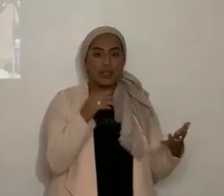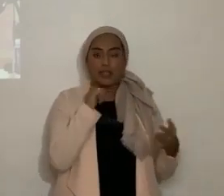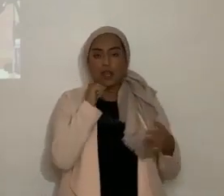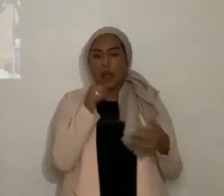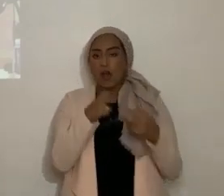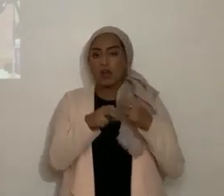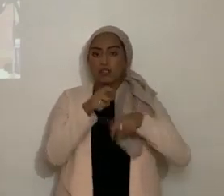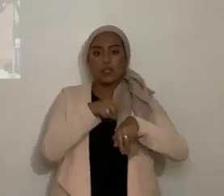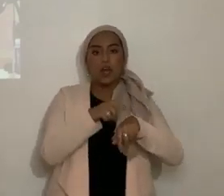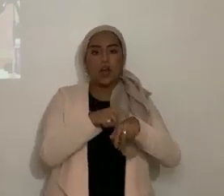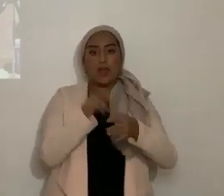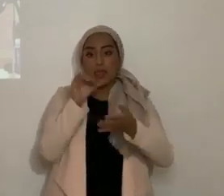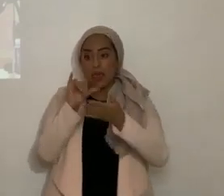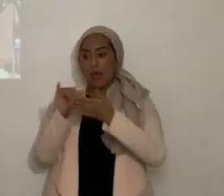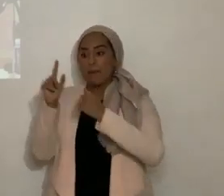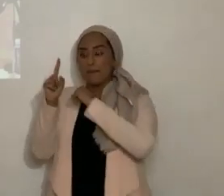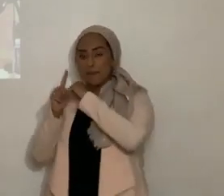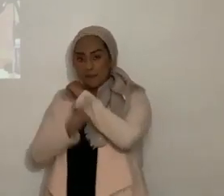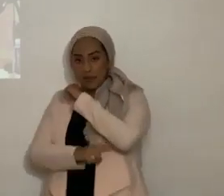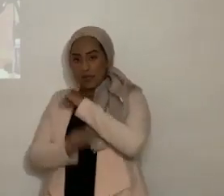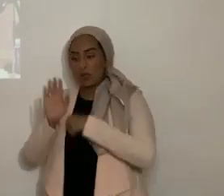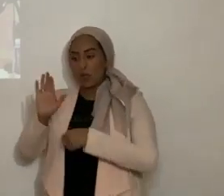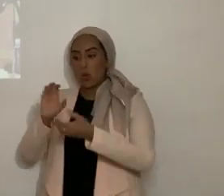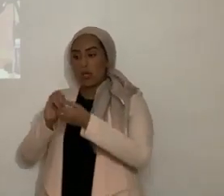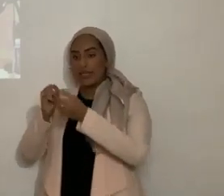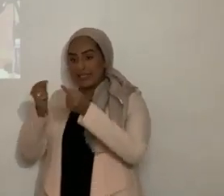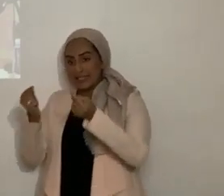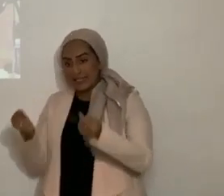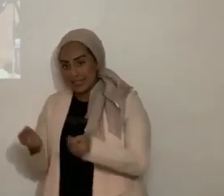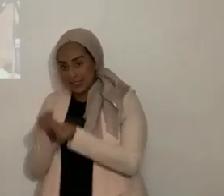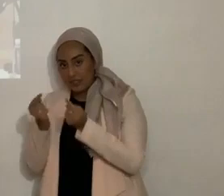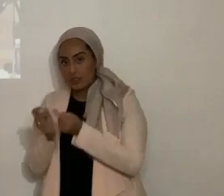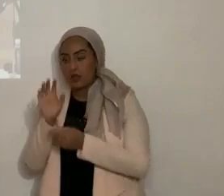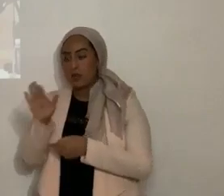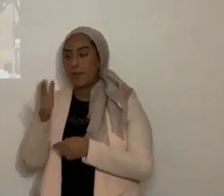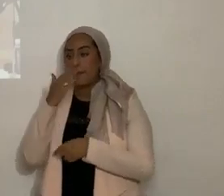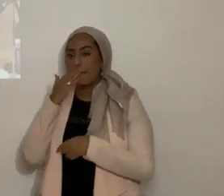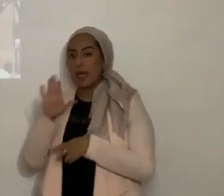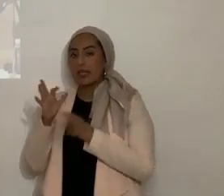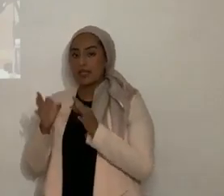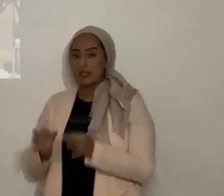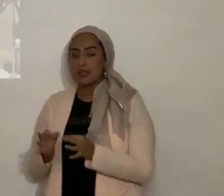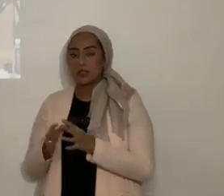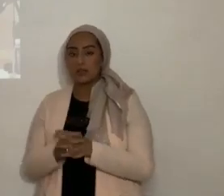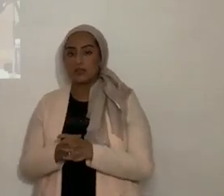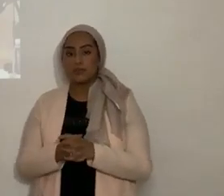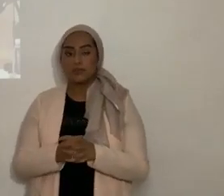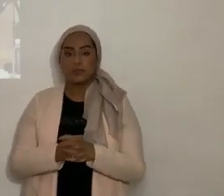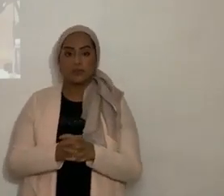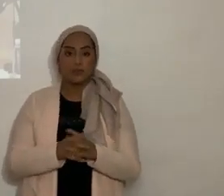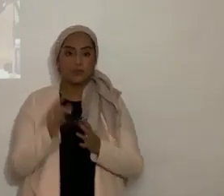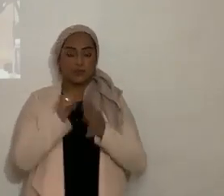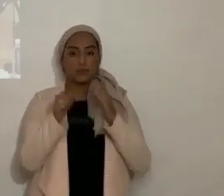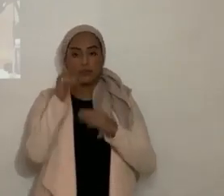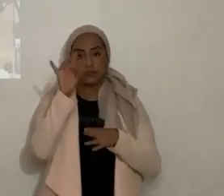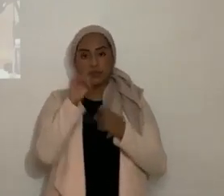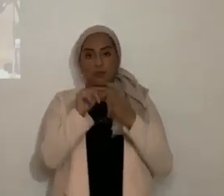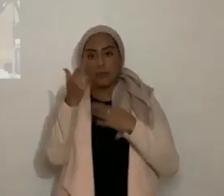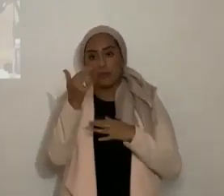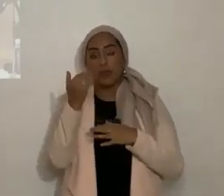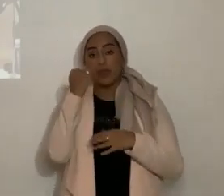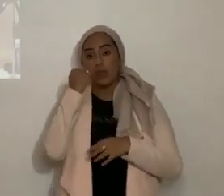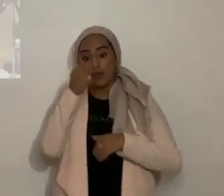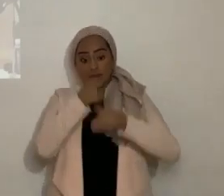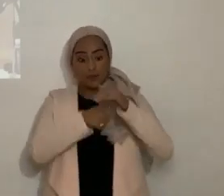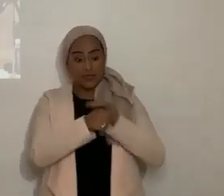una tribulación, es una consecuencia de tu pecado o de tus malas decisiones. Proverbios 28, 13. El que